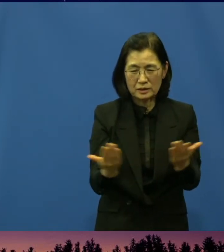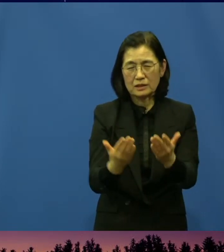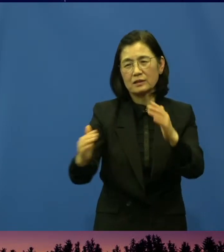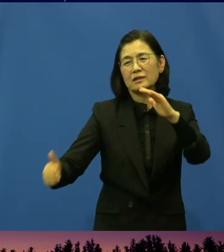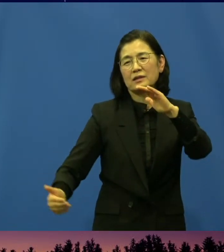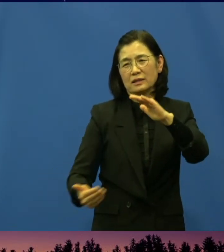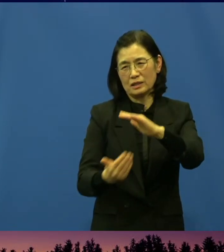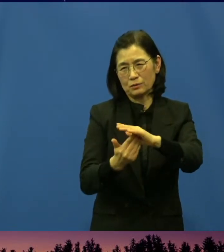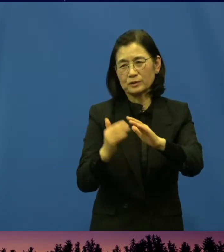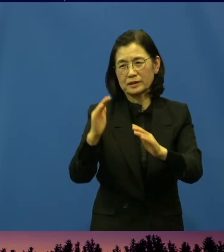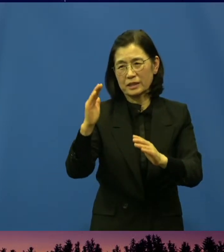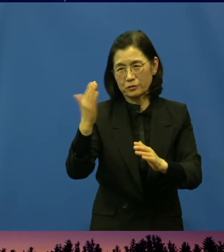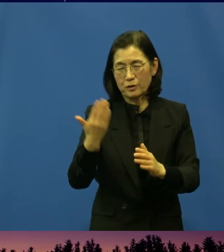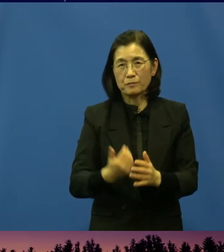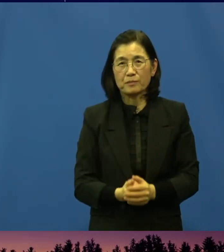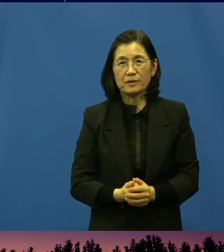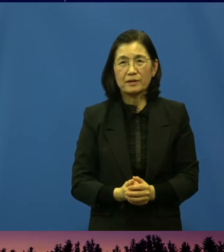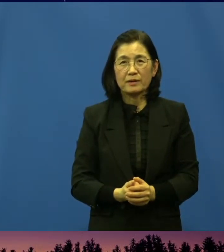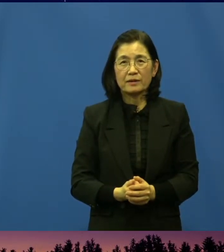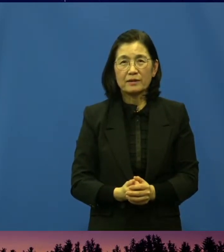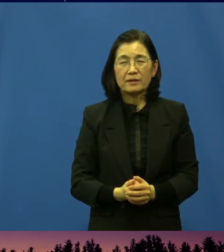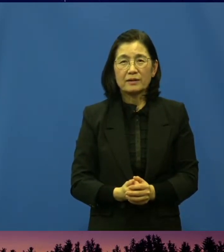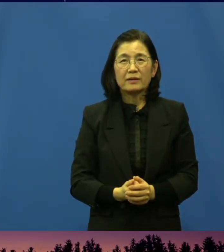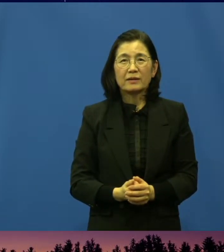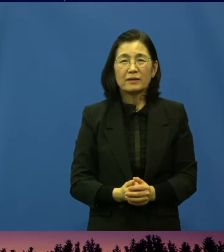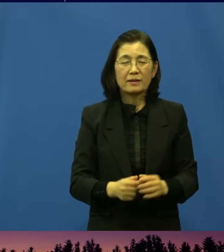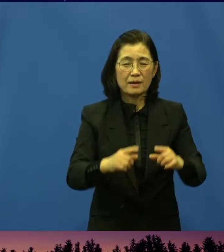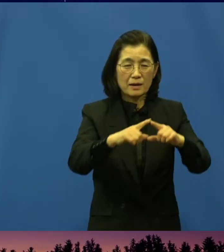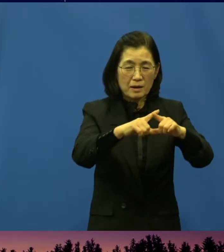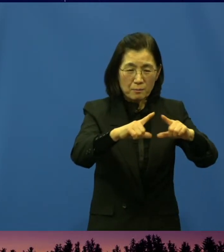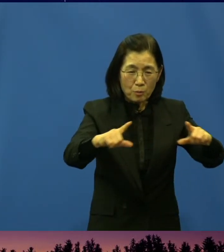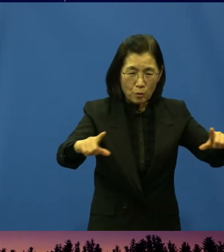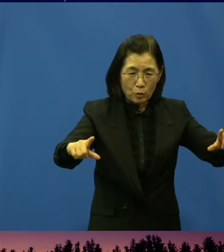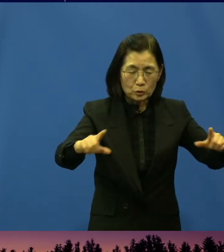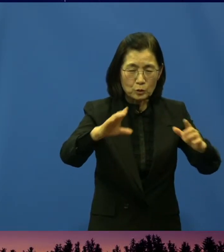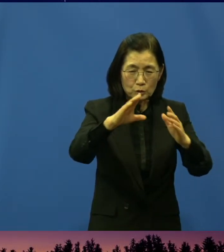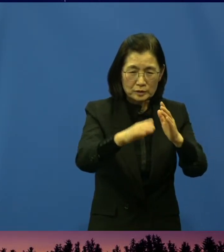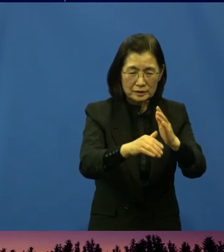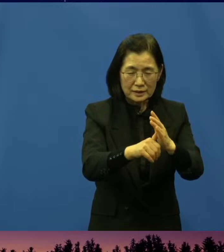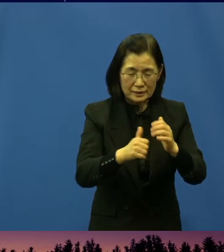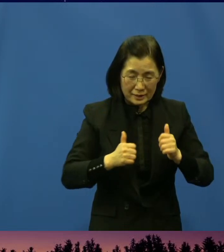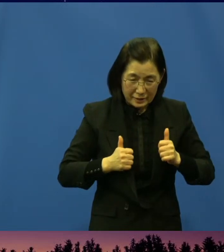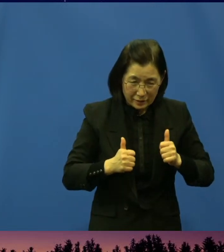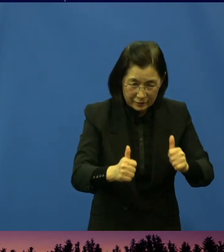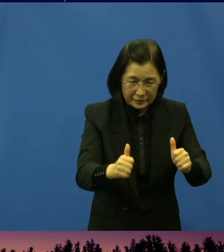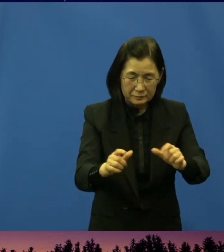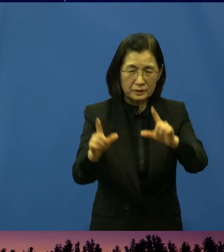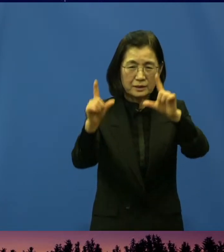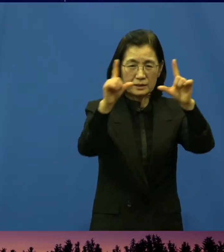그 크로노스의 시간을 존중히 여기고 일상 속에 최선을 다하고 살아가는 사람들.